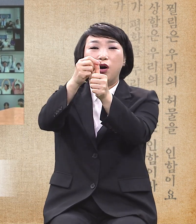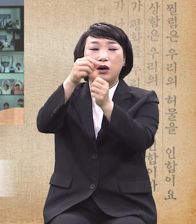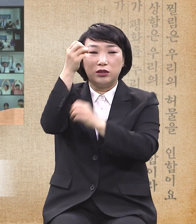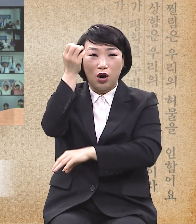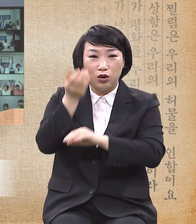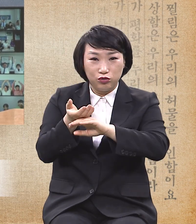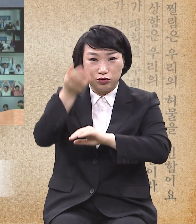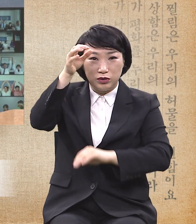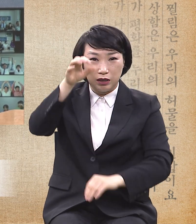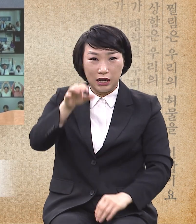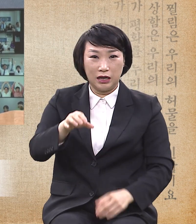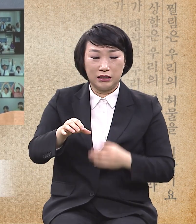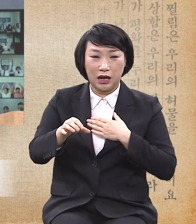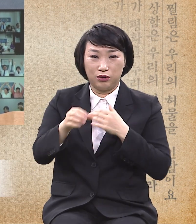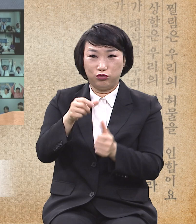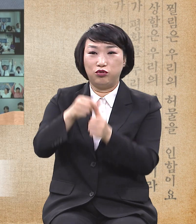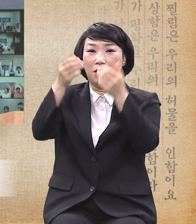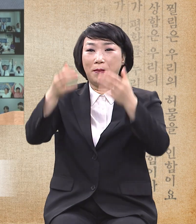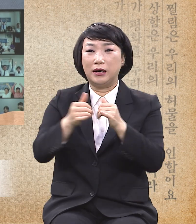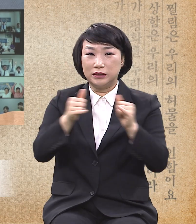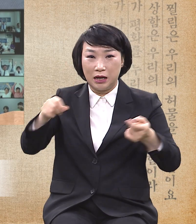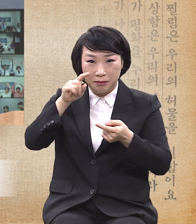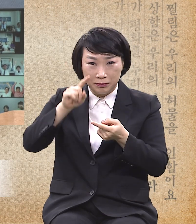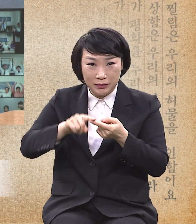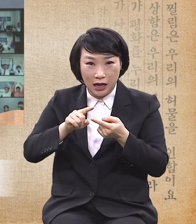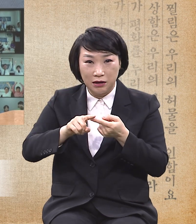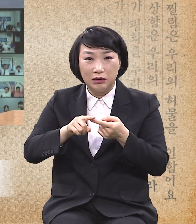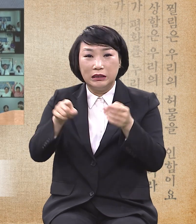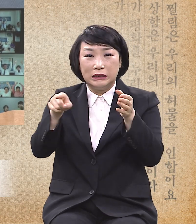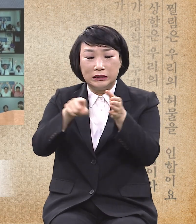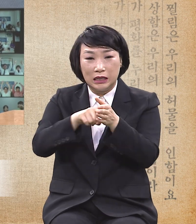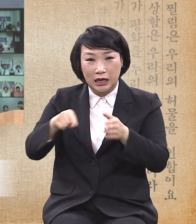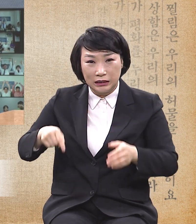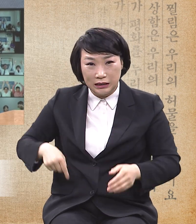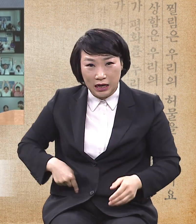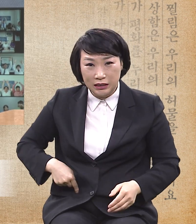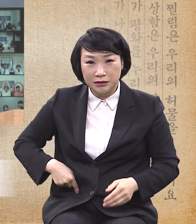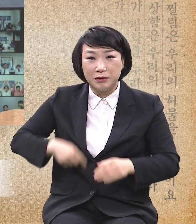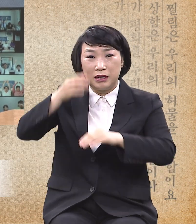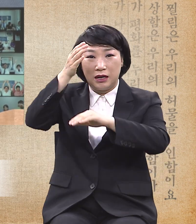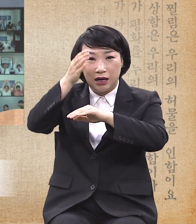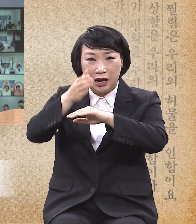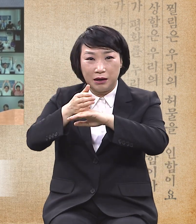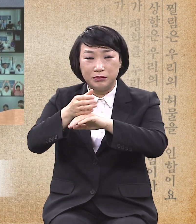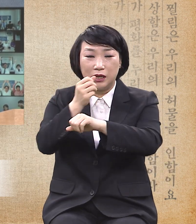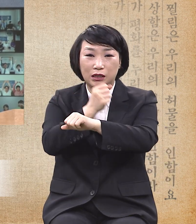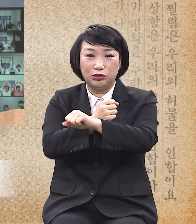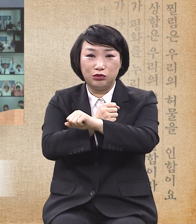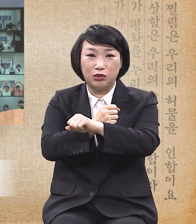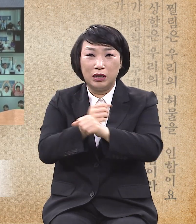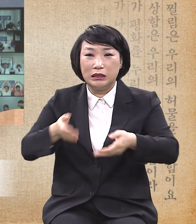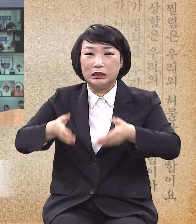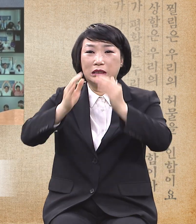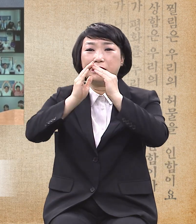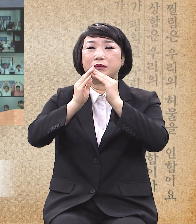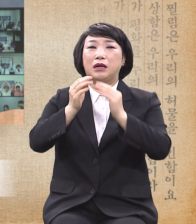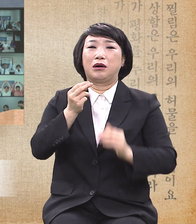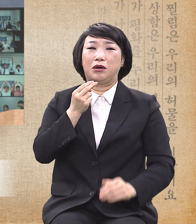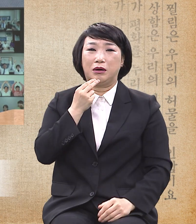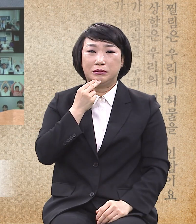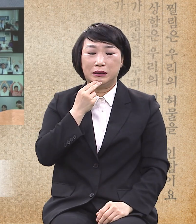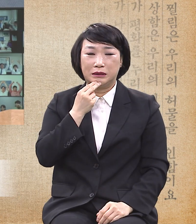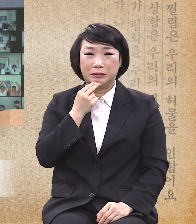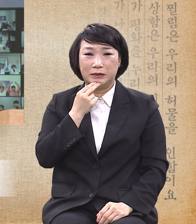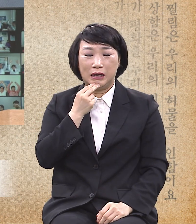터 위에 구원받은 자다운 신앙 양심에 감사에 수고에 집을 짓지